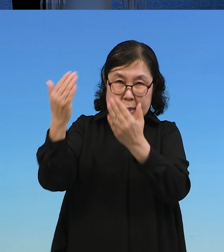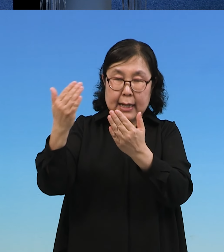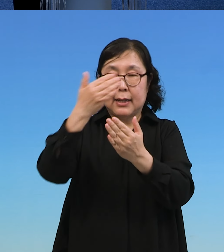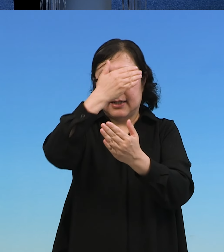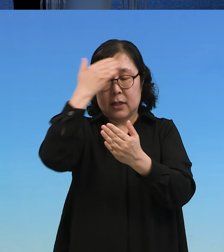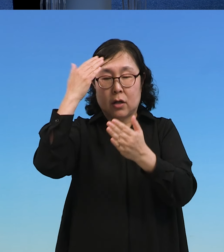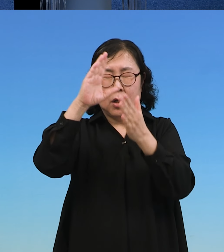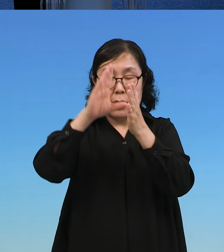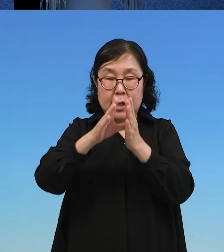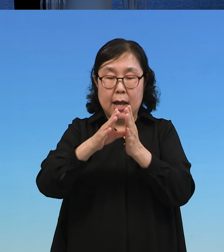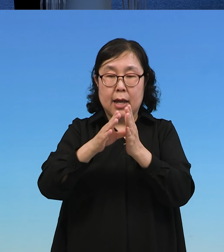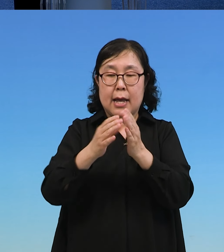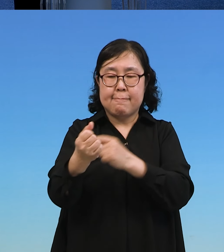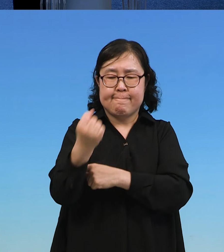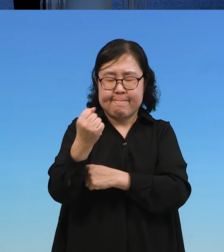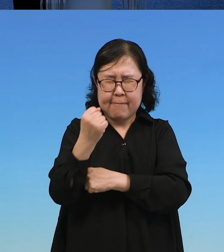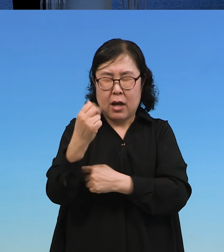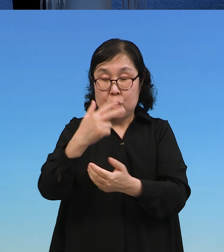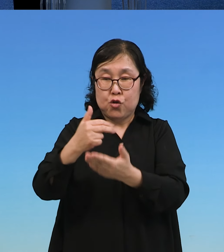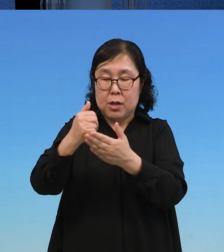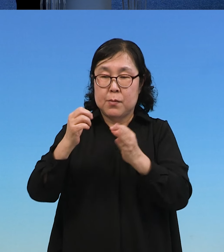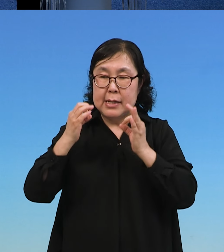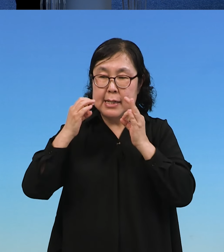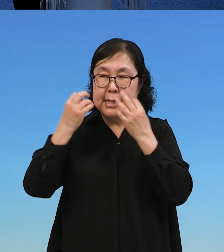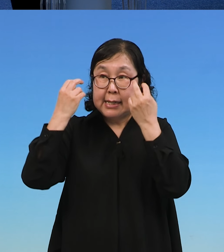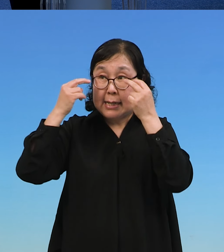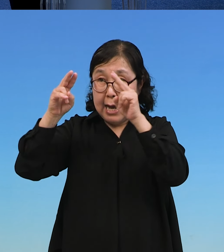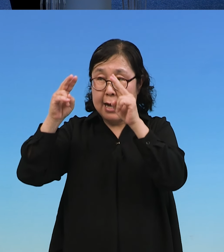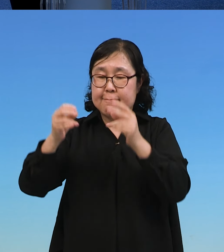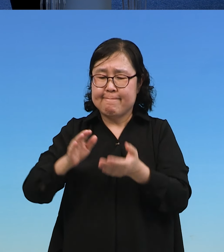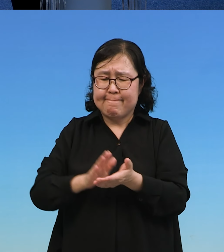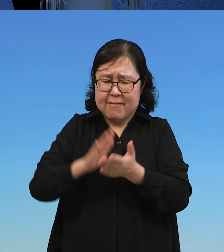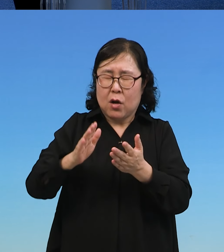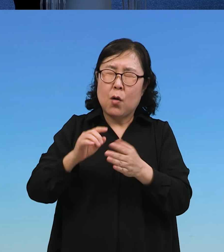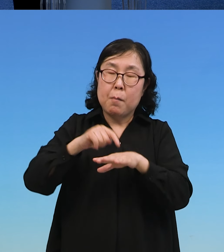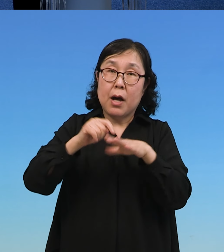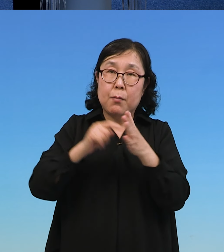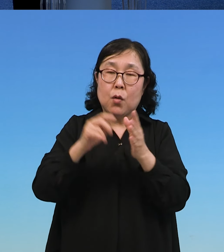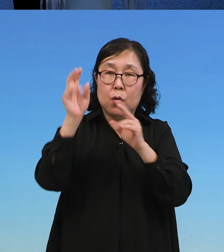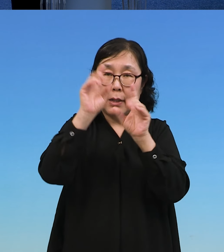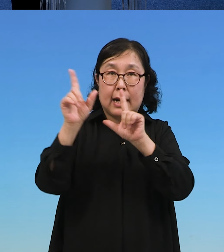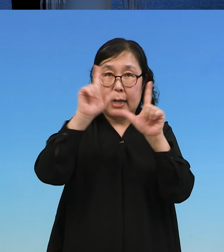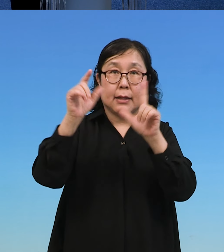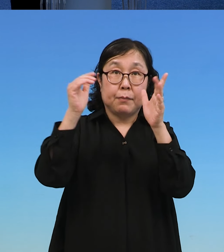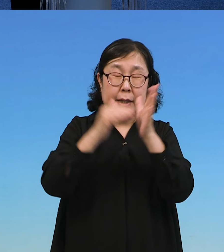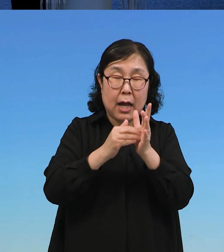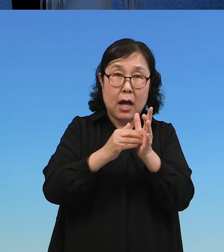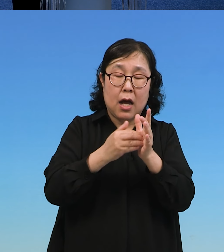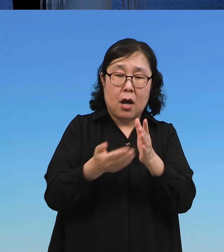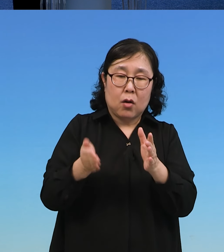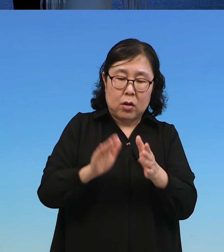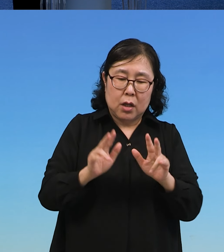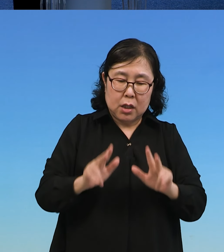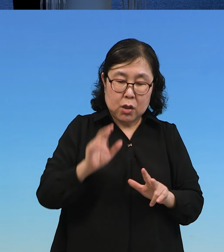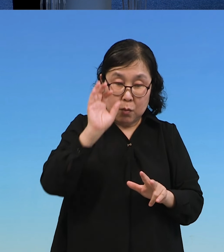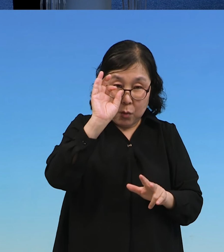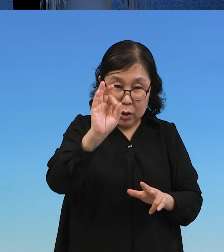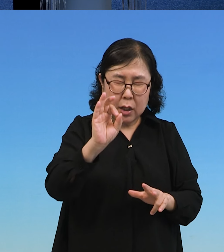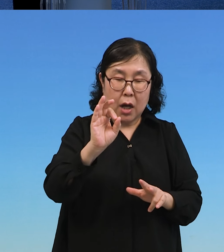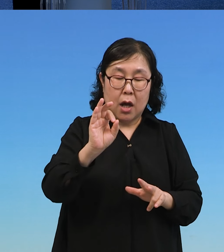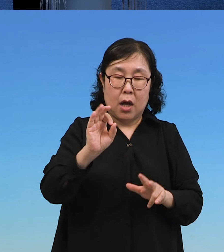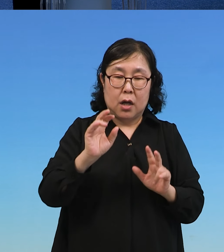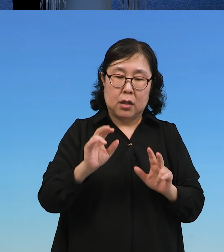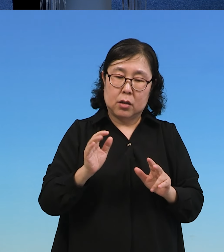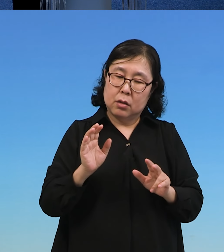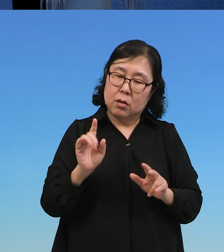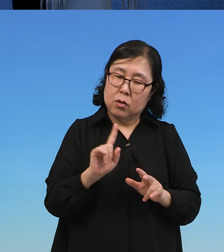때의 에너지와 주님을 향한 열정으로 살아왔습니다. 어느덧 보니 저는 어떠한 모습으로도 주님께